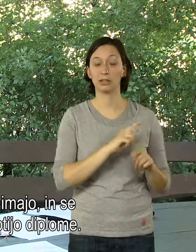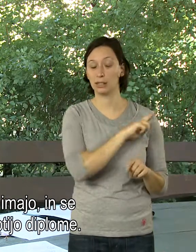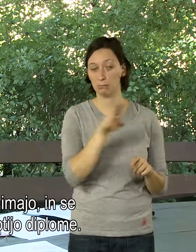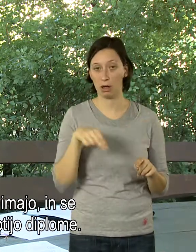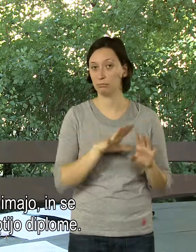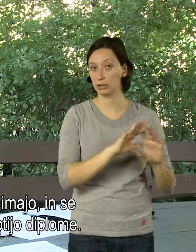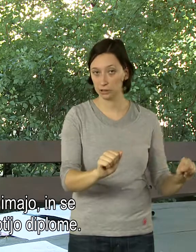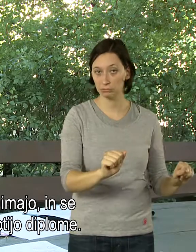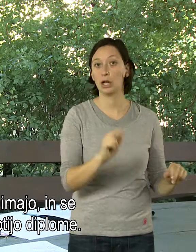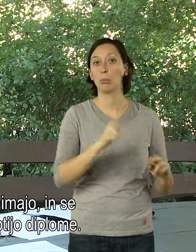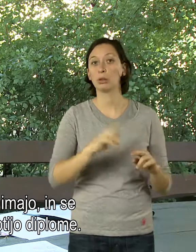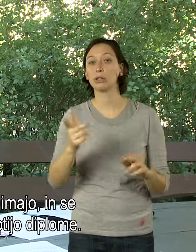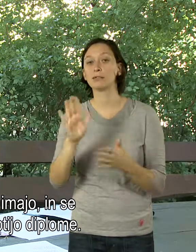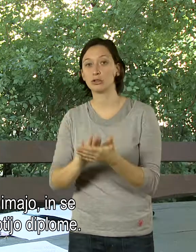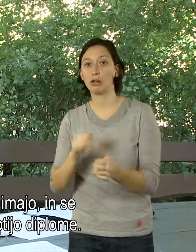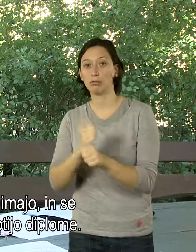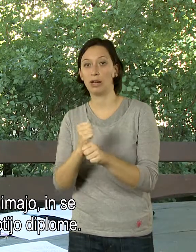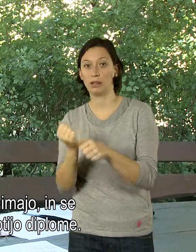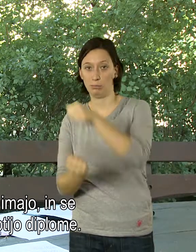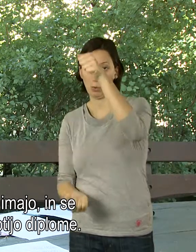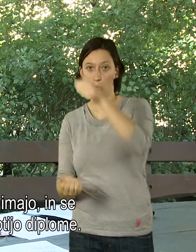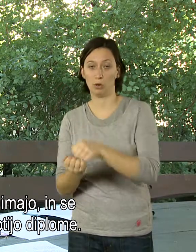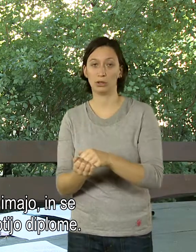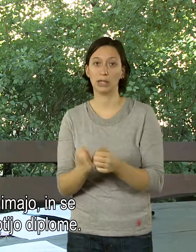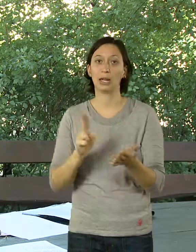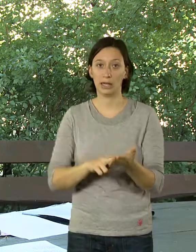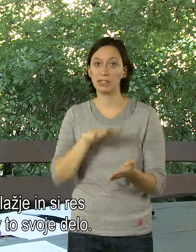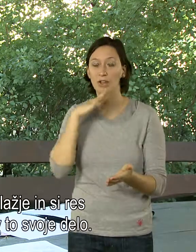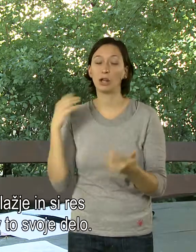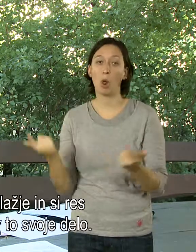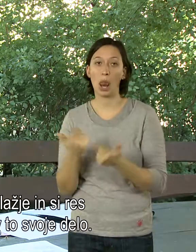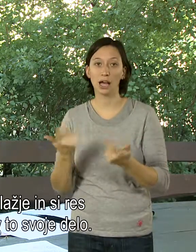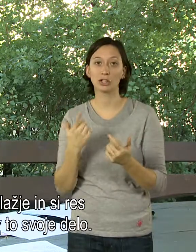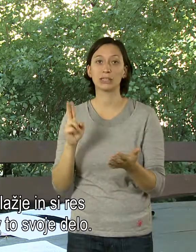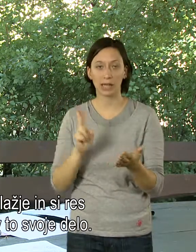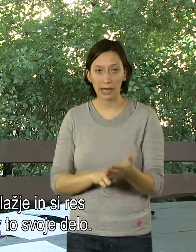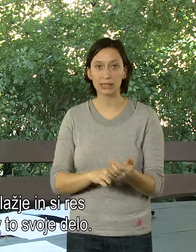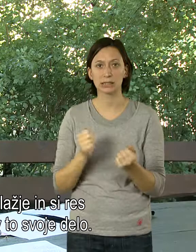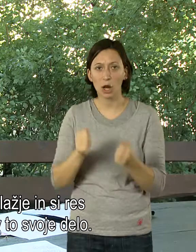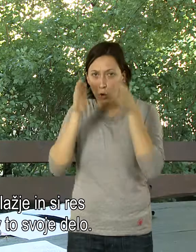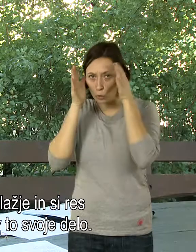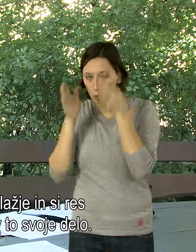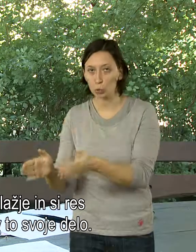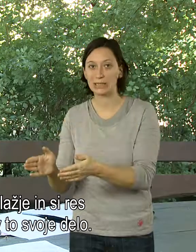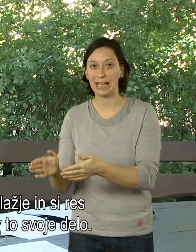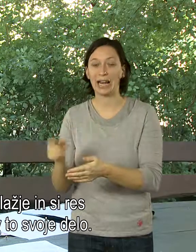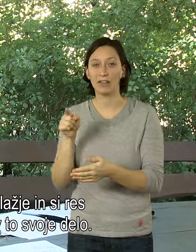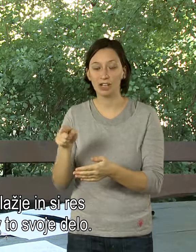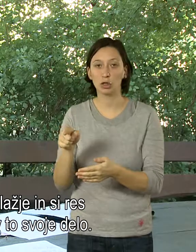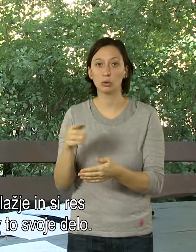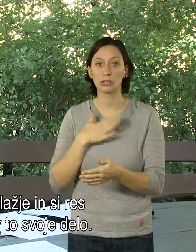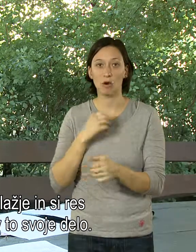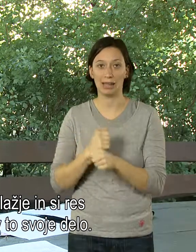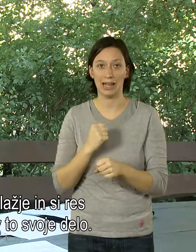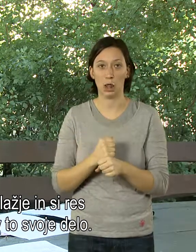ki jih imajo, in šele takrat se lotijo diplome. Ker je res veliko lažje, ker si res zelo fokusiran v